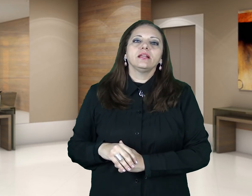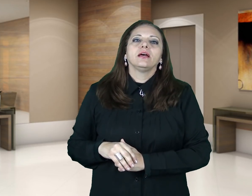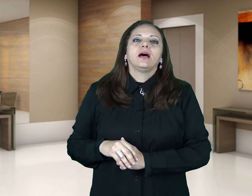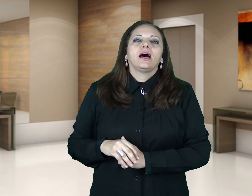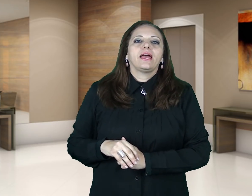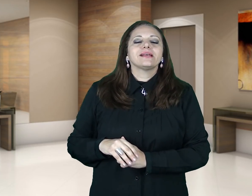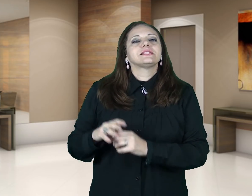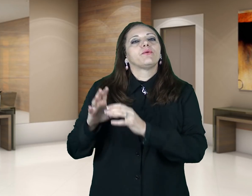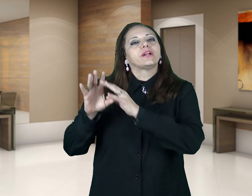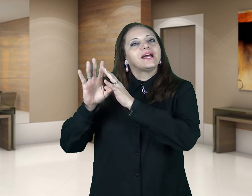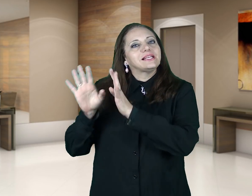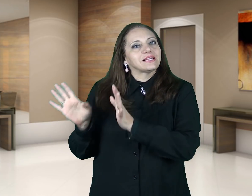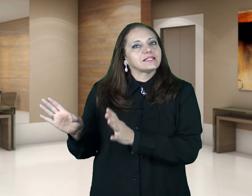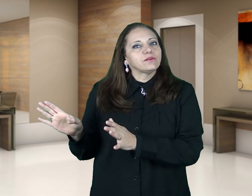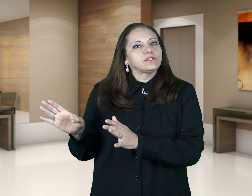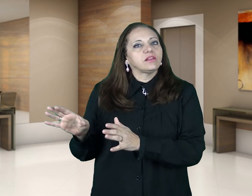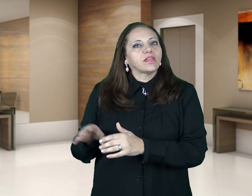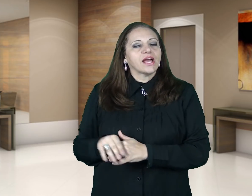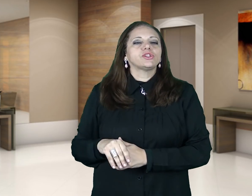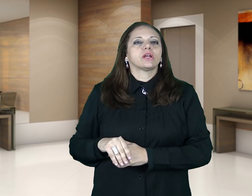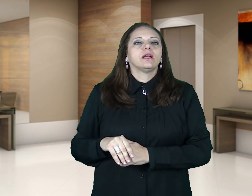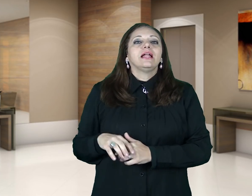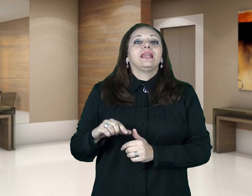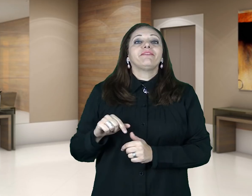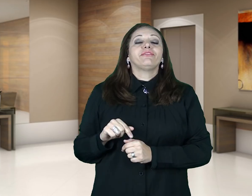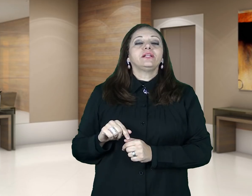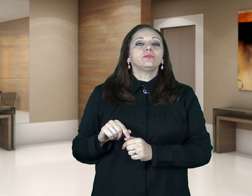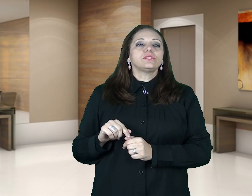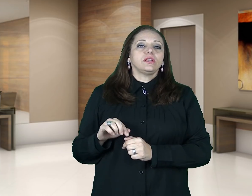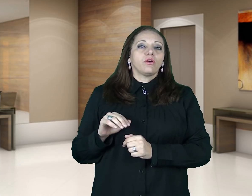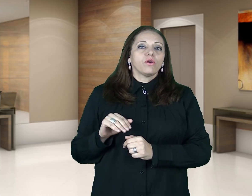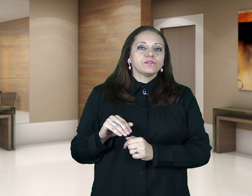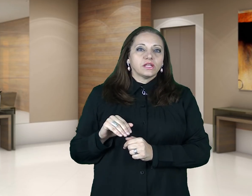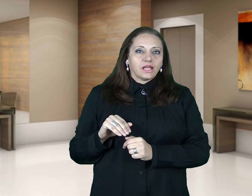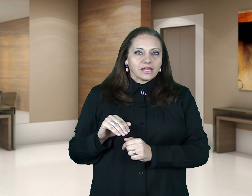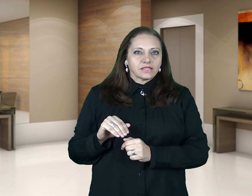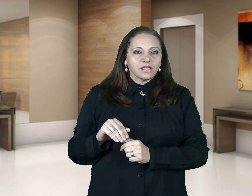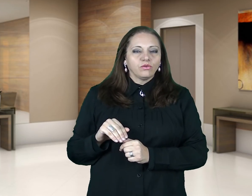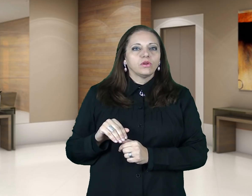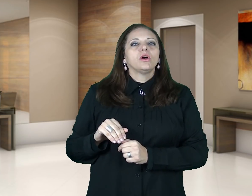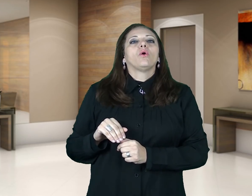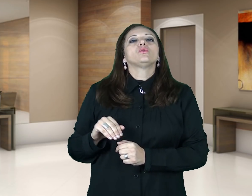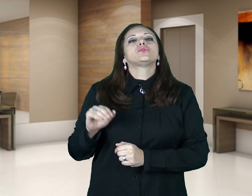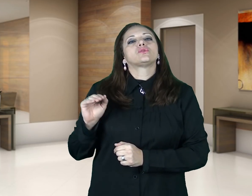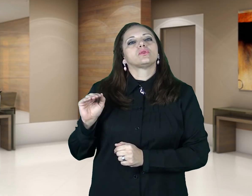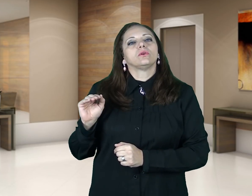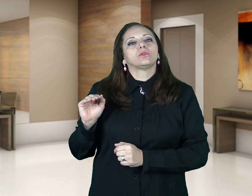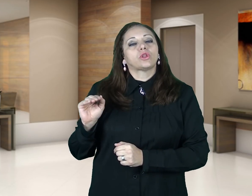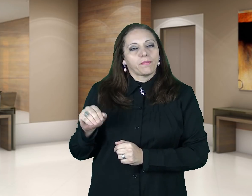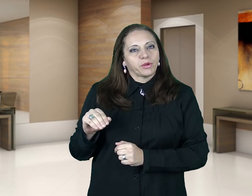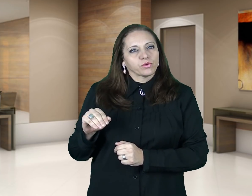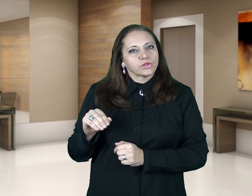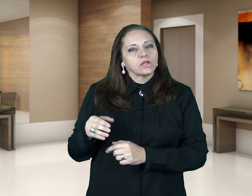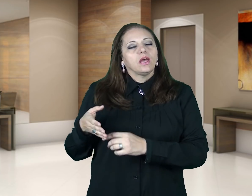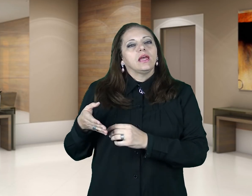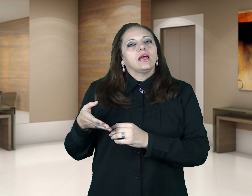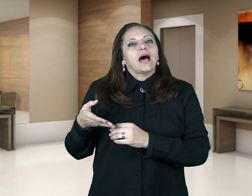ter essa organização sintática, levando-se em consideração os tópicos.